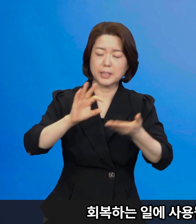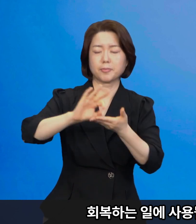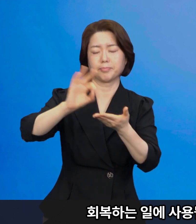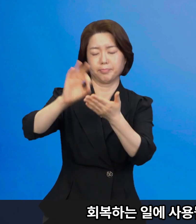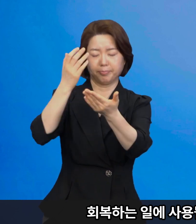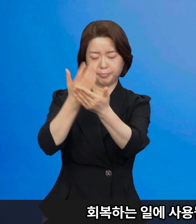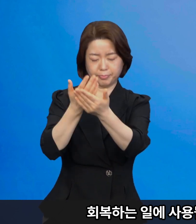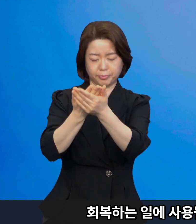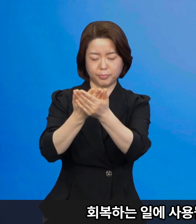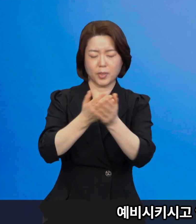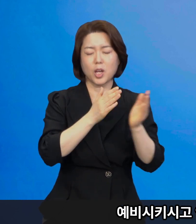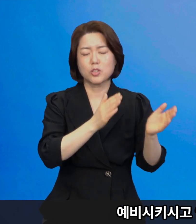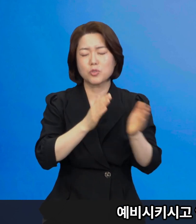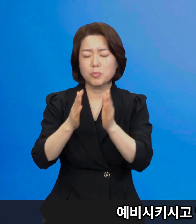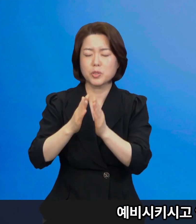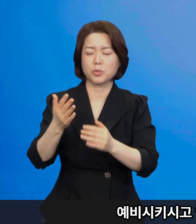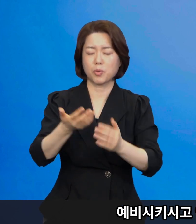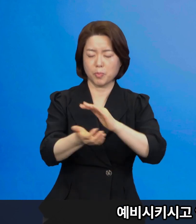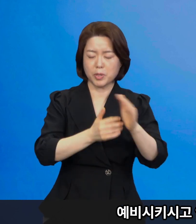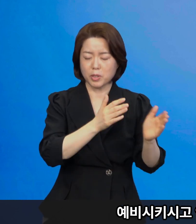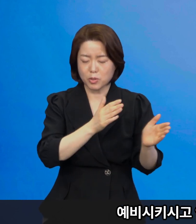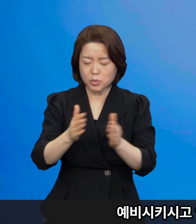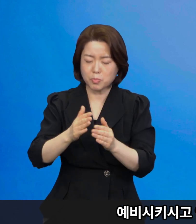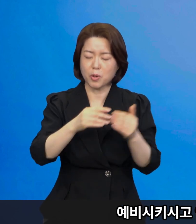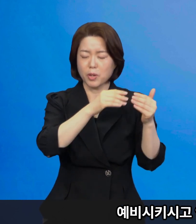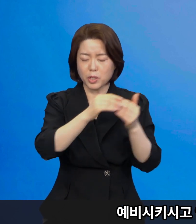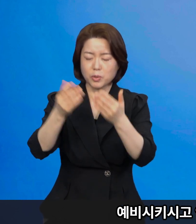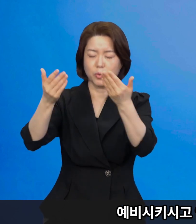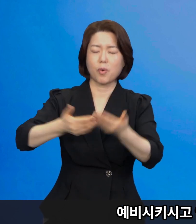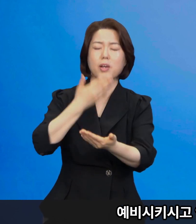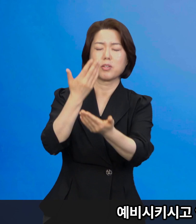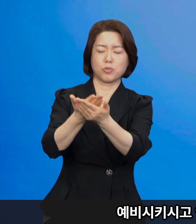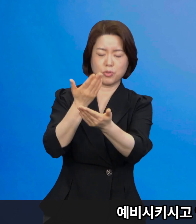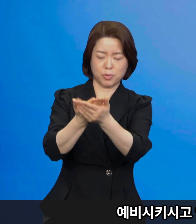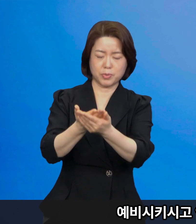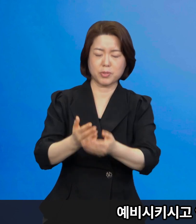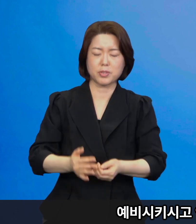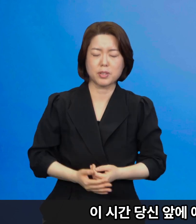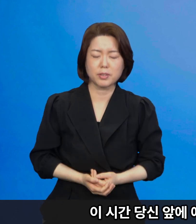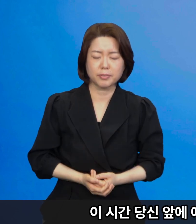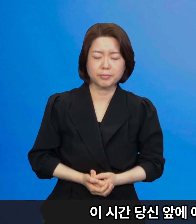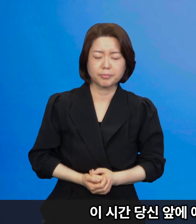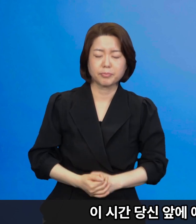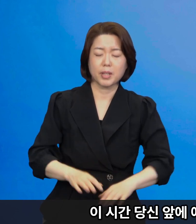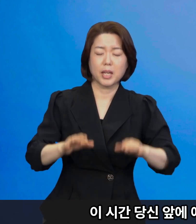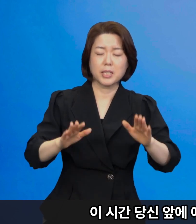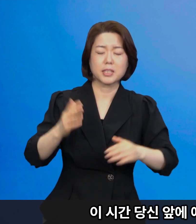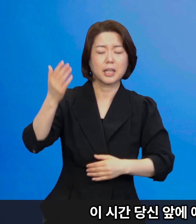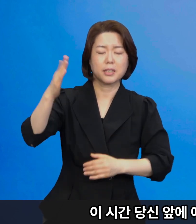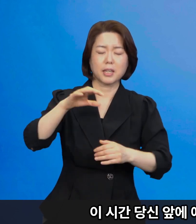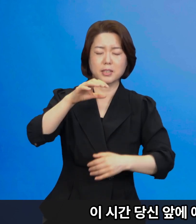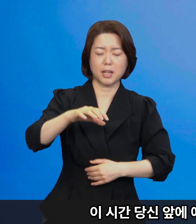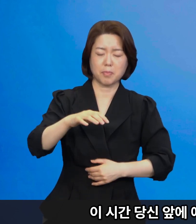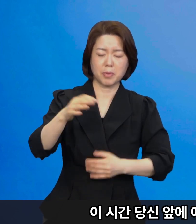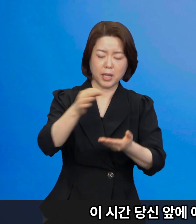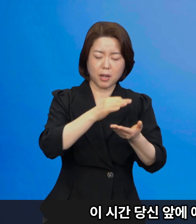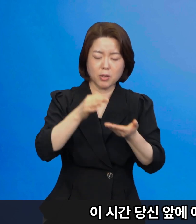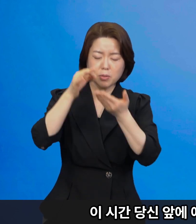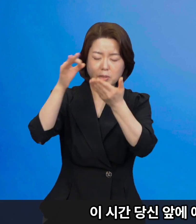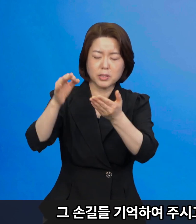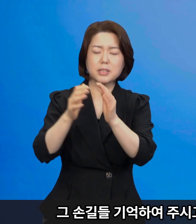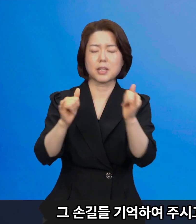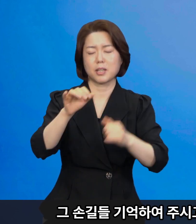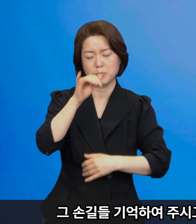있도록 준비시키시고 예비시키시고 인도하여 주시옵소서. 이 시간 당신 앞에 예물 드린 손길